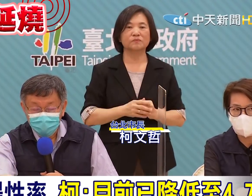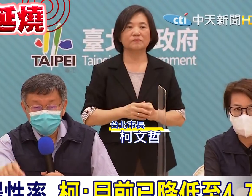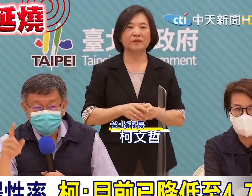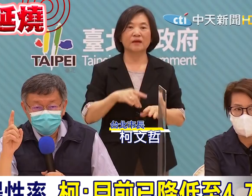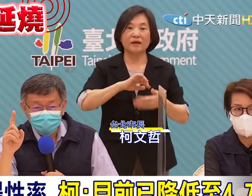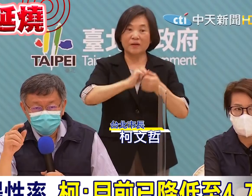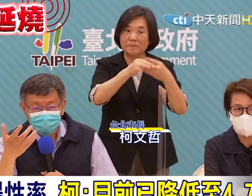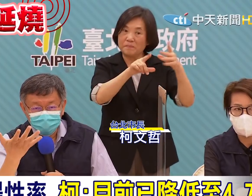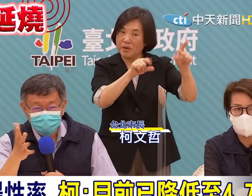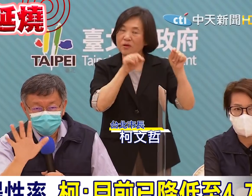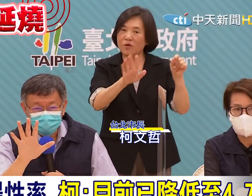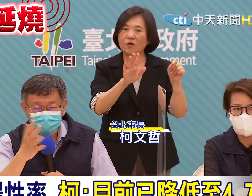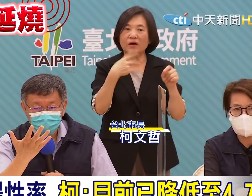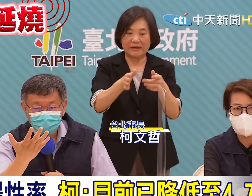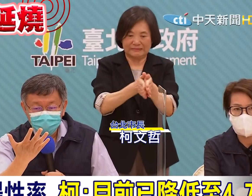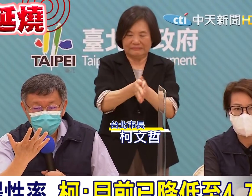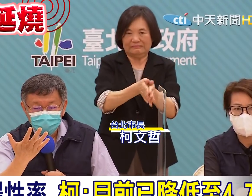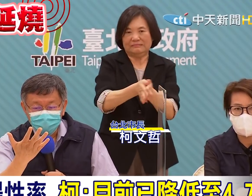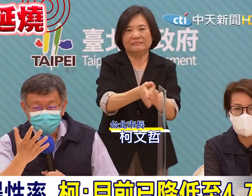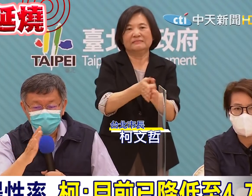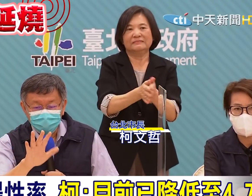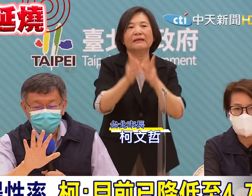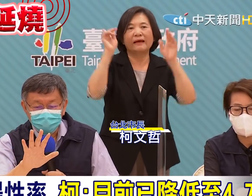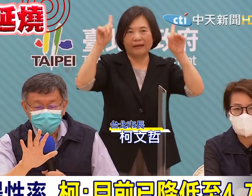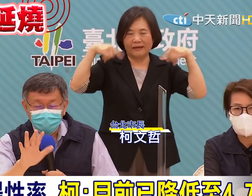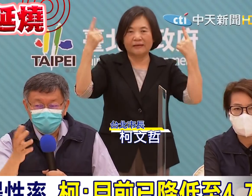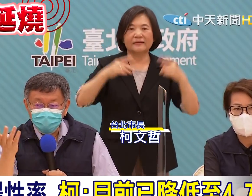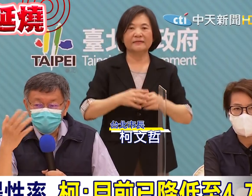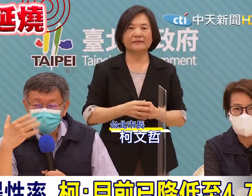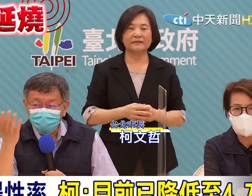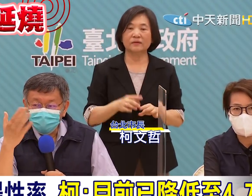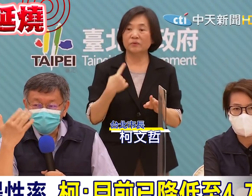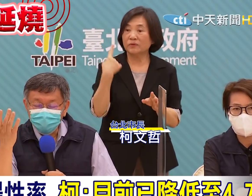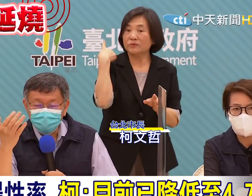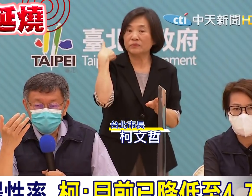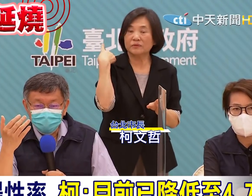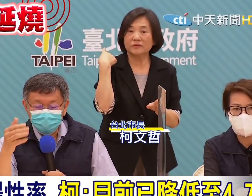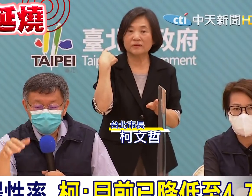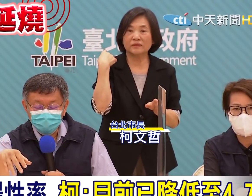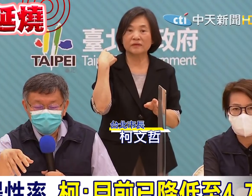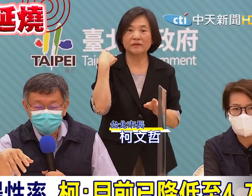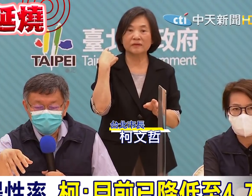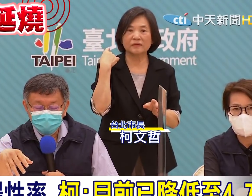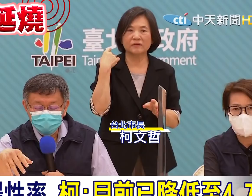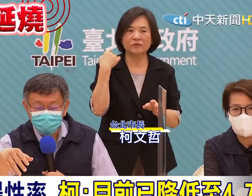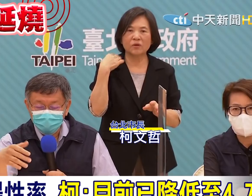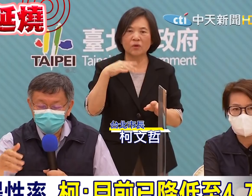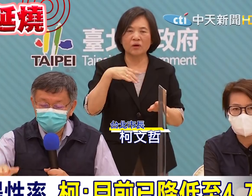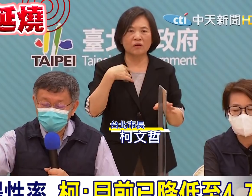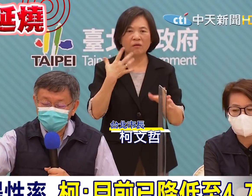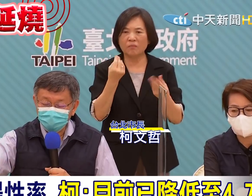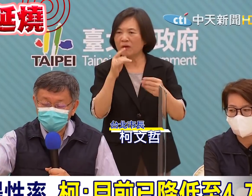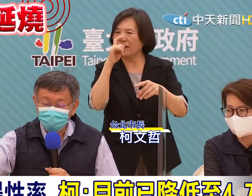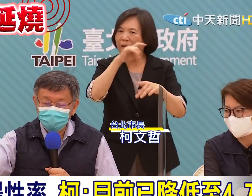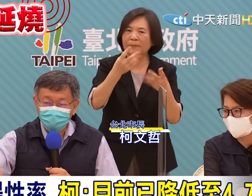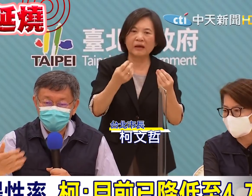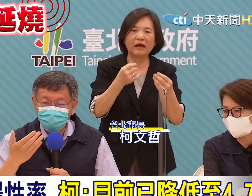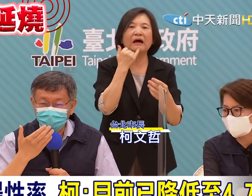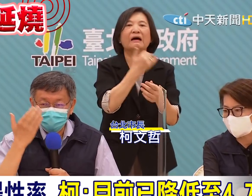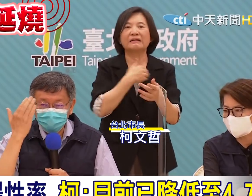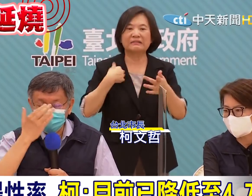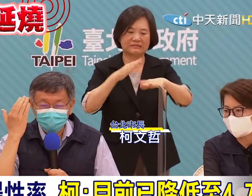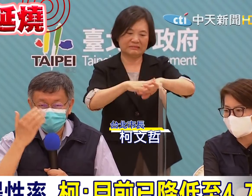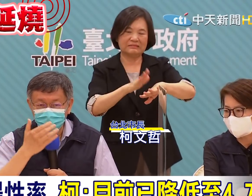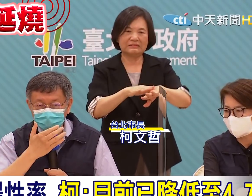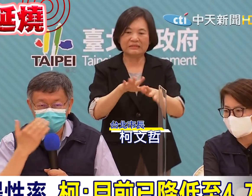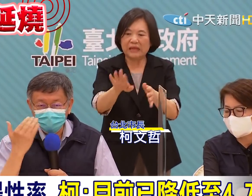原则，还有一点呢，勤洗手。因为有时候你会觉得说，哎，我又没有遇到喷嚏哦，怎么会去污染？一个刚刚是手摸到，那